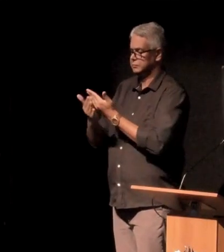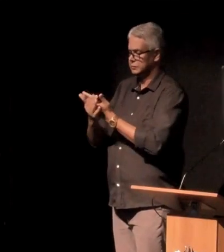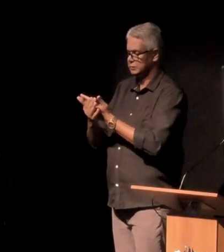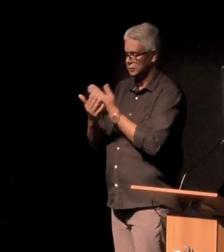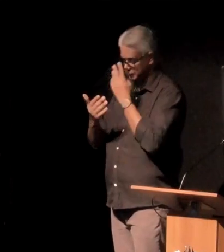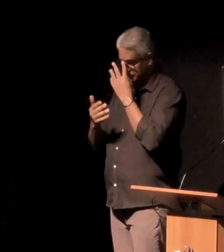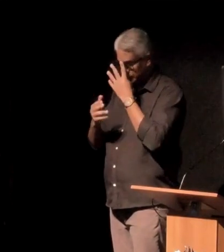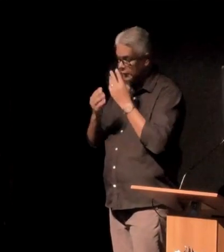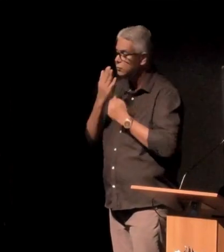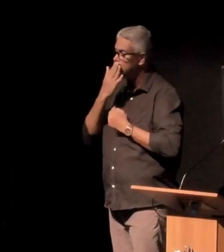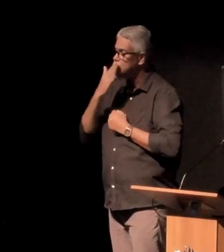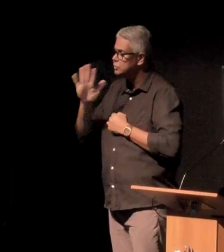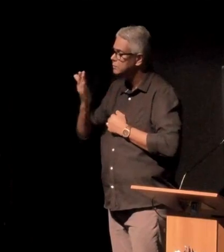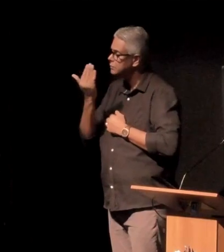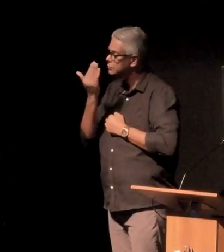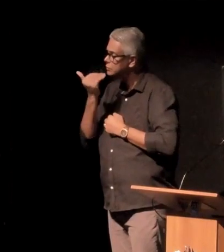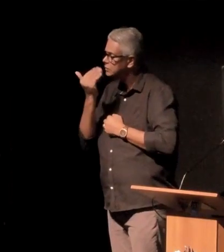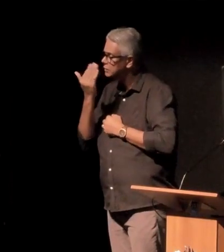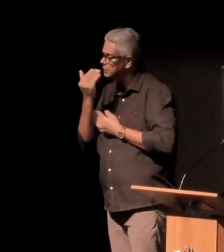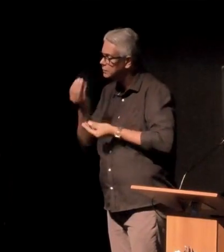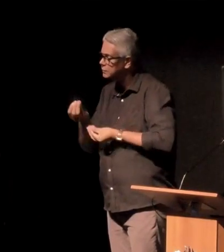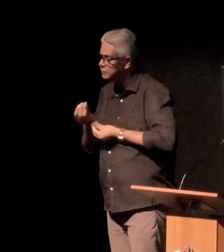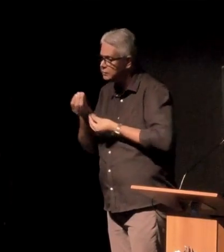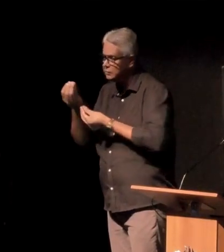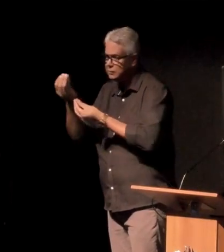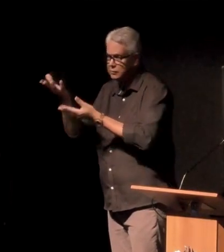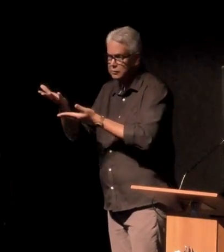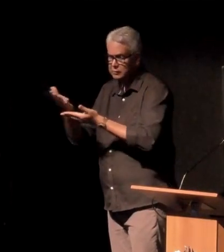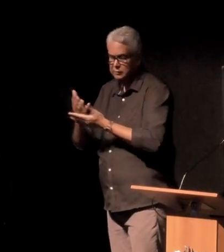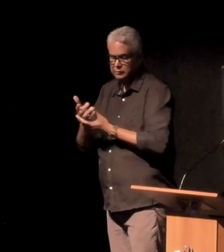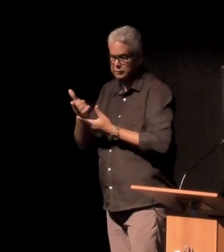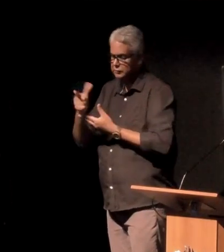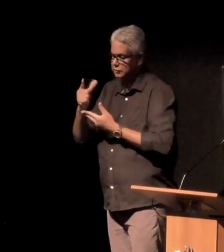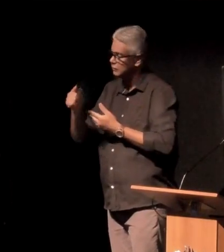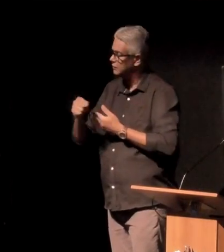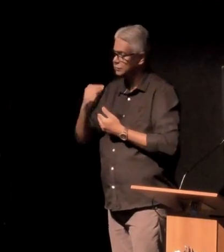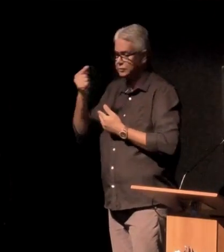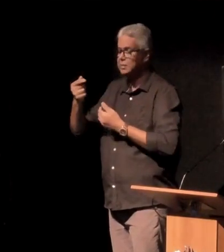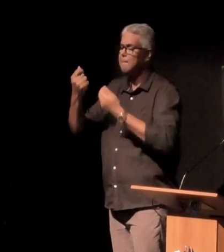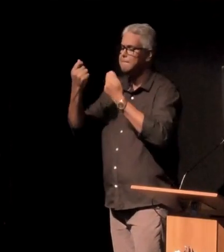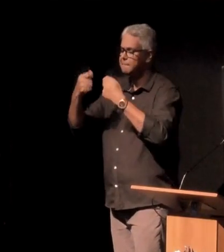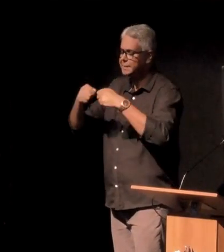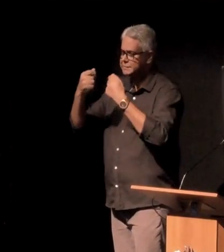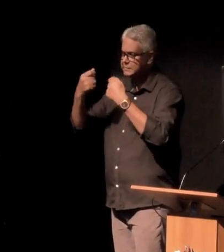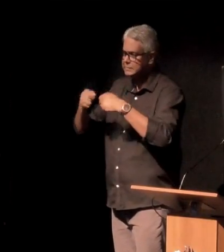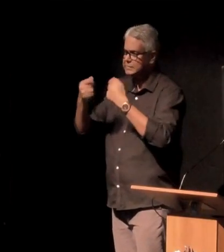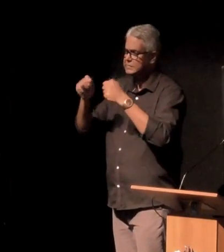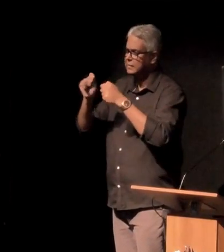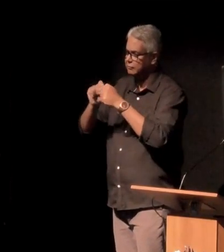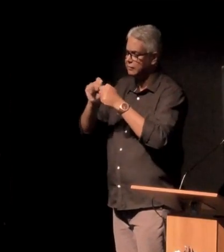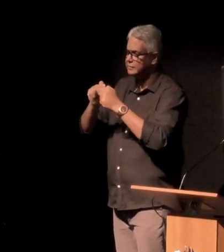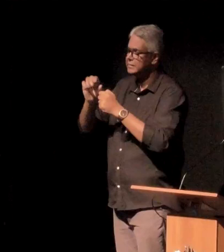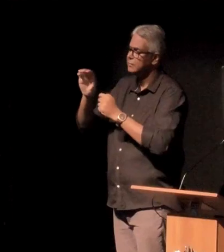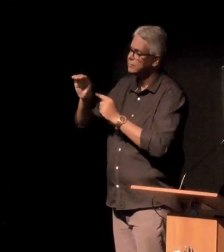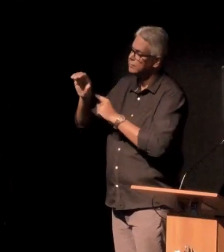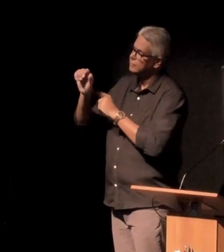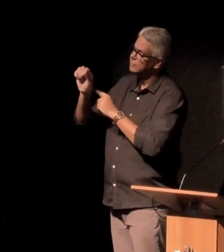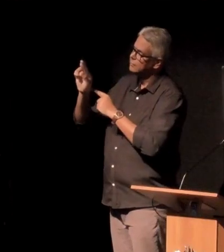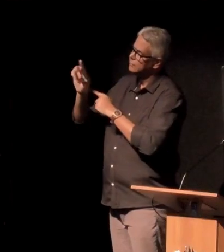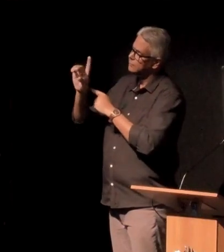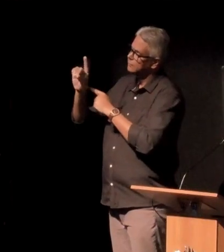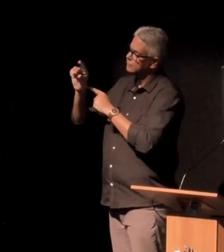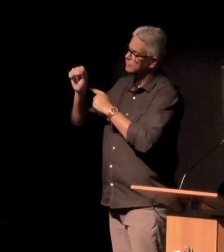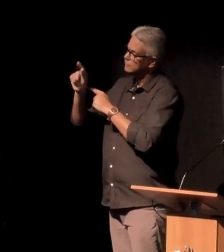do tipo de alimentação que vai ser fornecido então não tem outro jeito precisa ser feito um cardápio específico